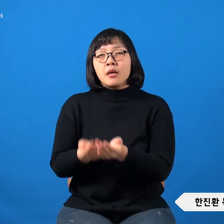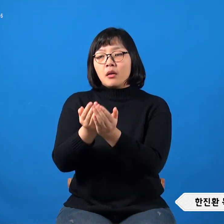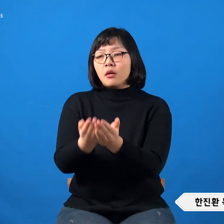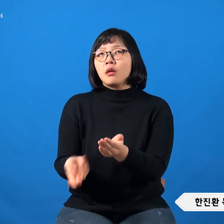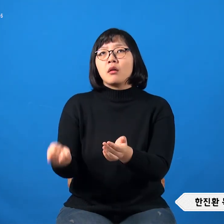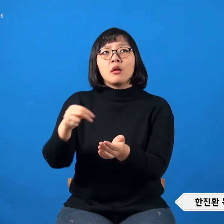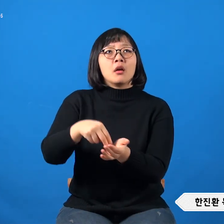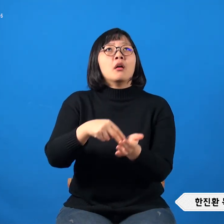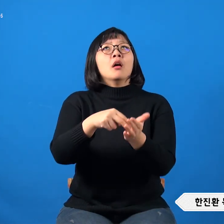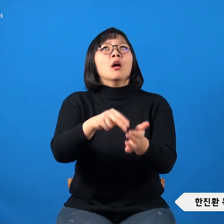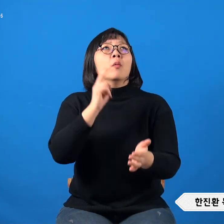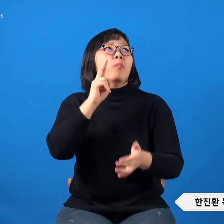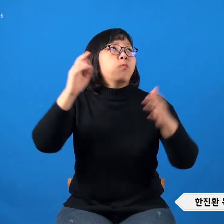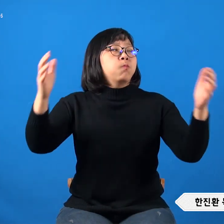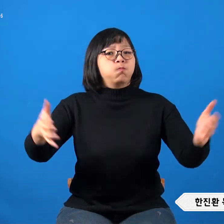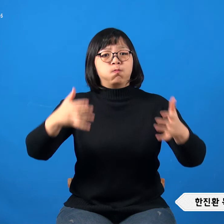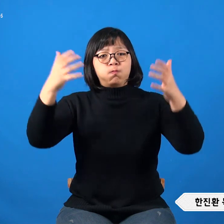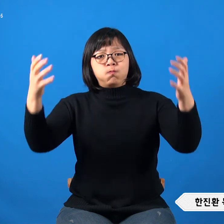만난 것이죠.